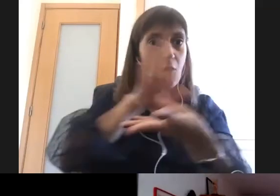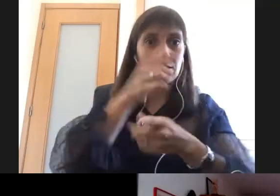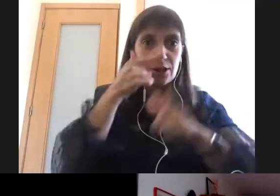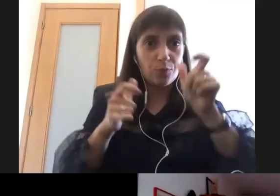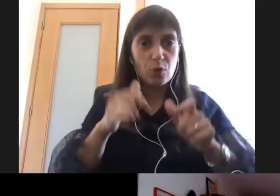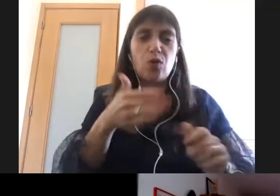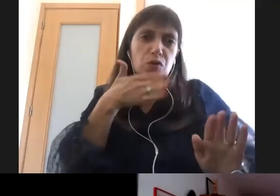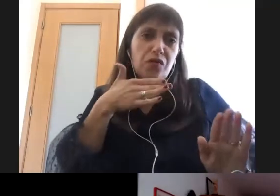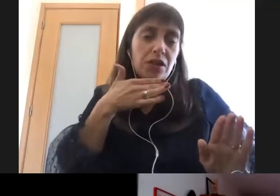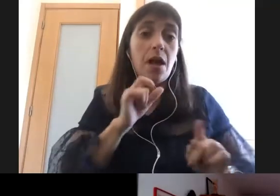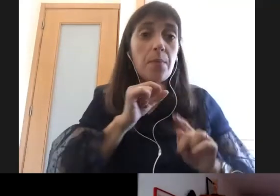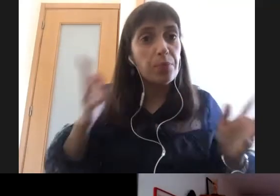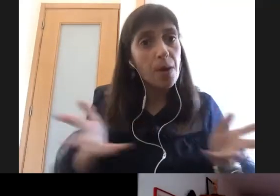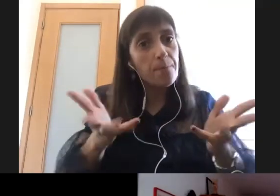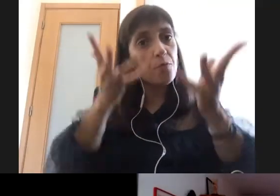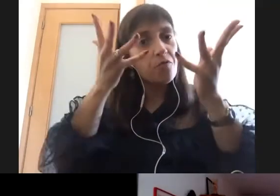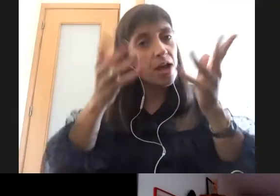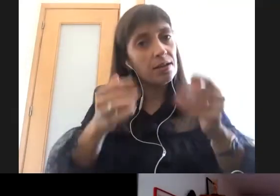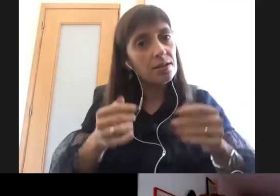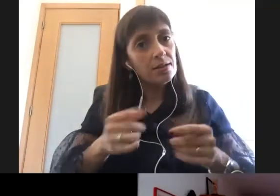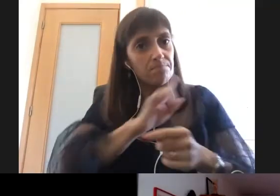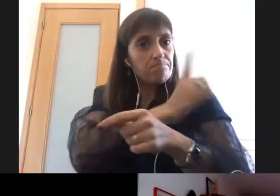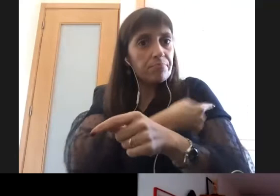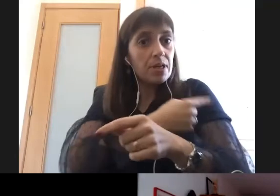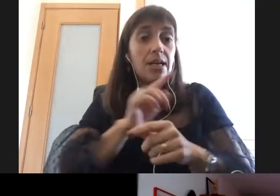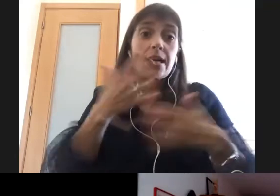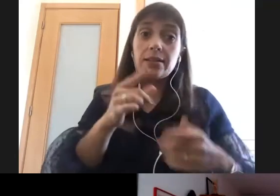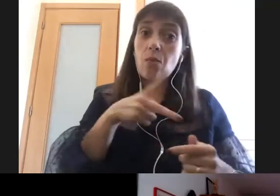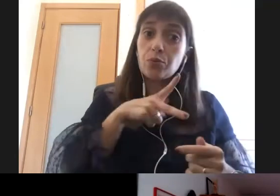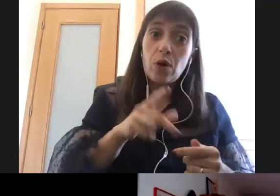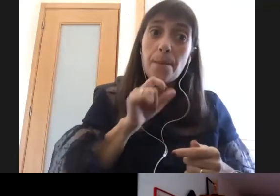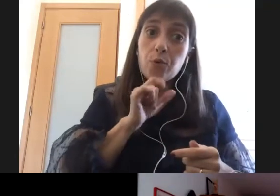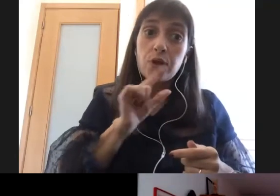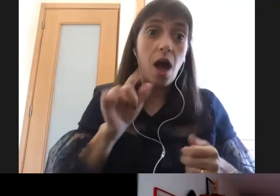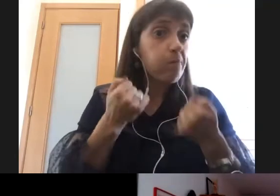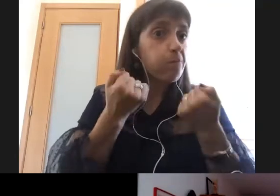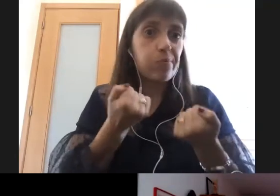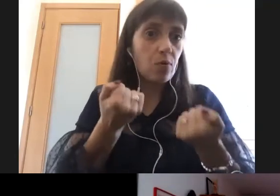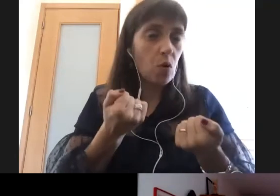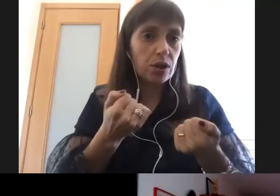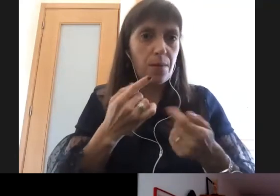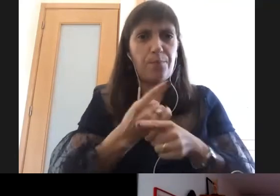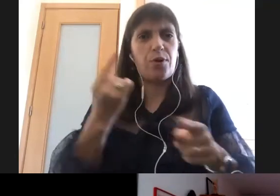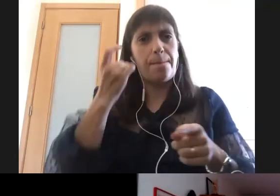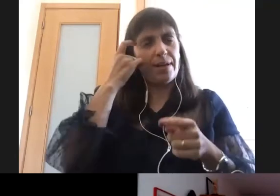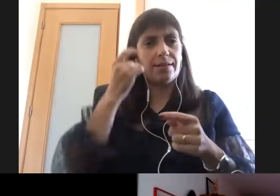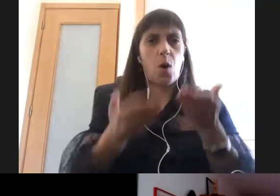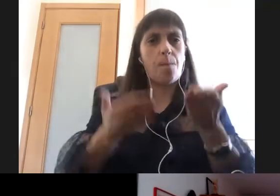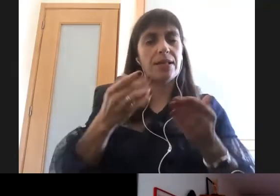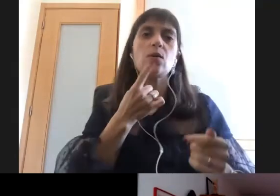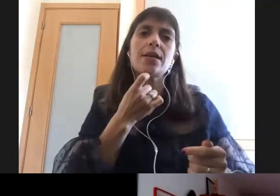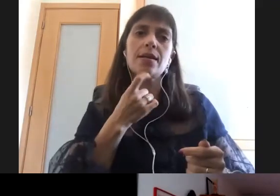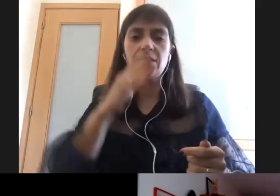promover o levante, e, provavelmente, Portugal não ia conseguir. Se os ingleses, com seu exército, não conseguiram